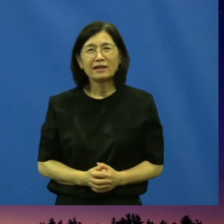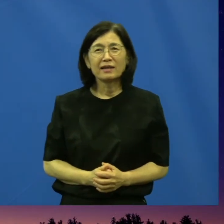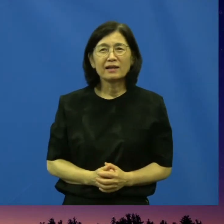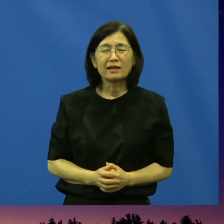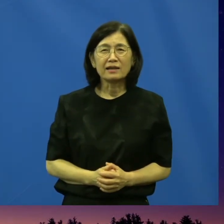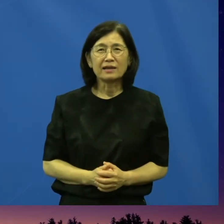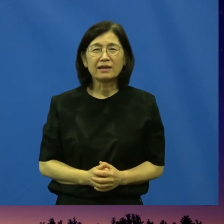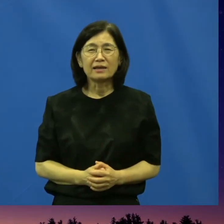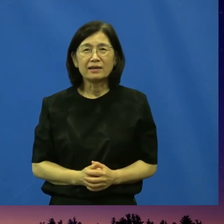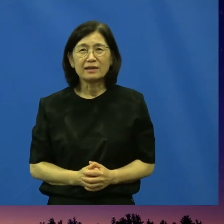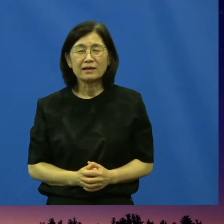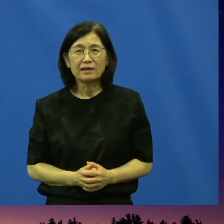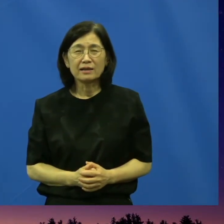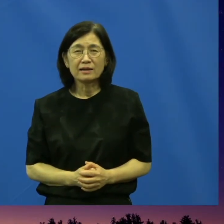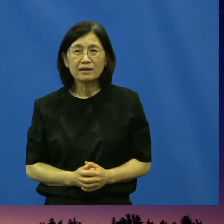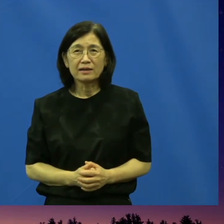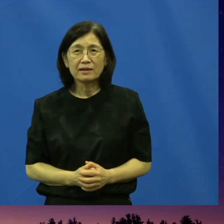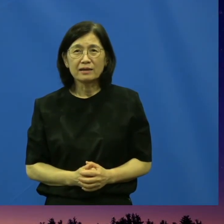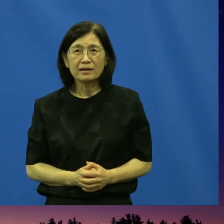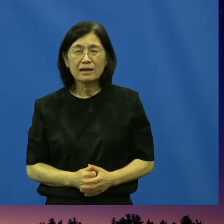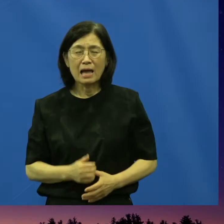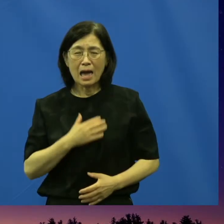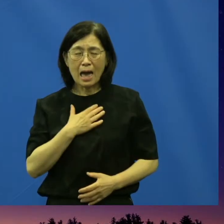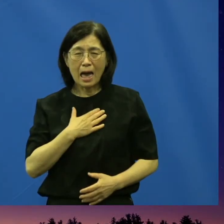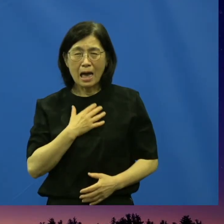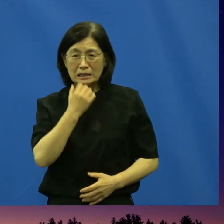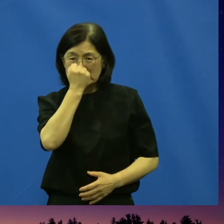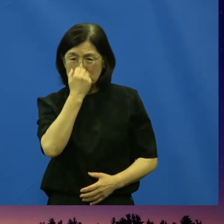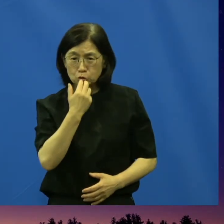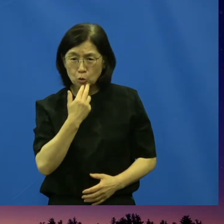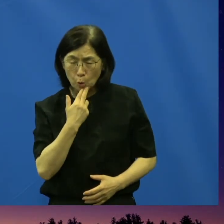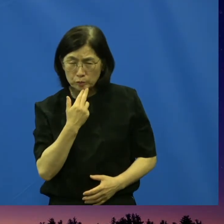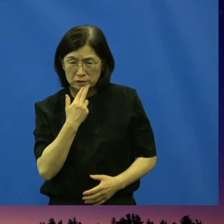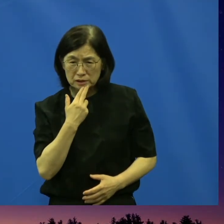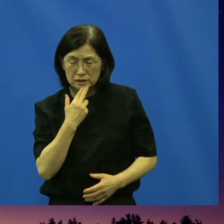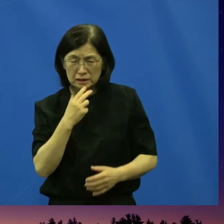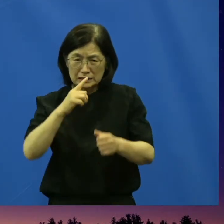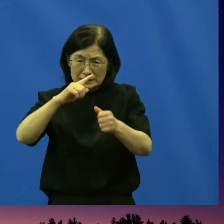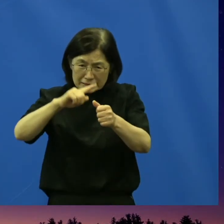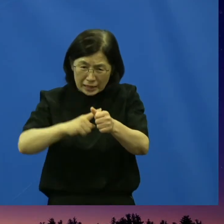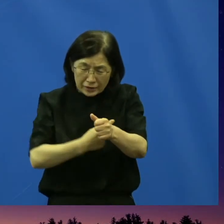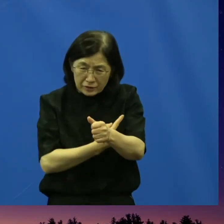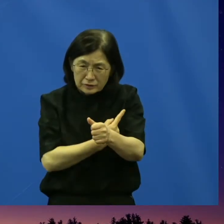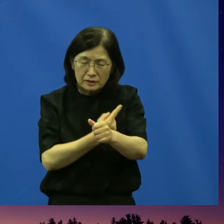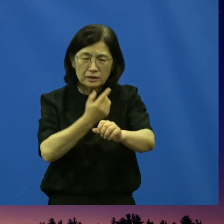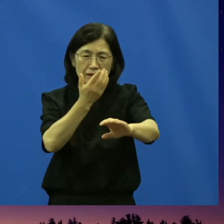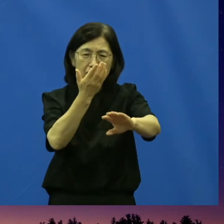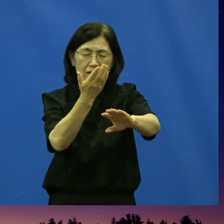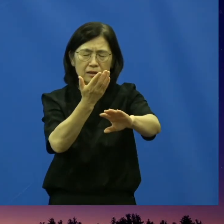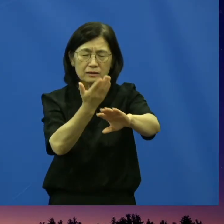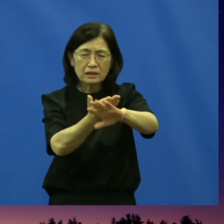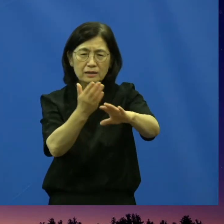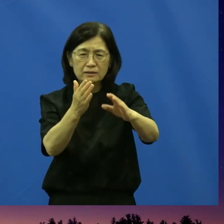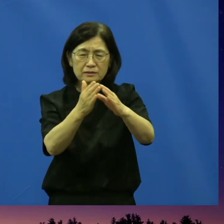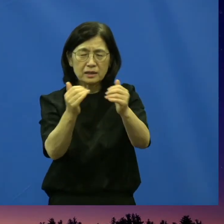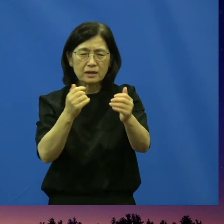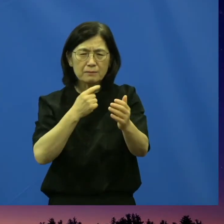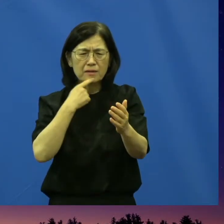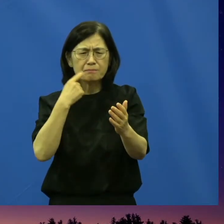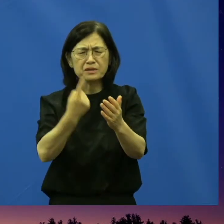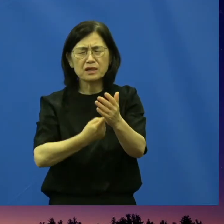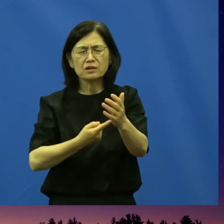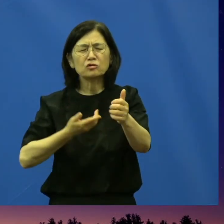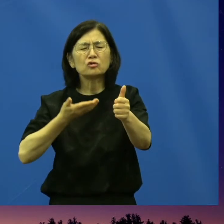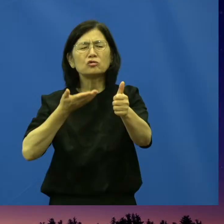의도적으로, 그죠? 때로는 노골적으로, 때로는 나도 모르게 다른 사람에게 피해를 준 일이 사실은 많이 있어요.